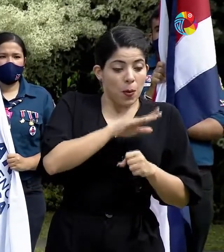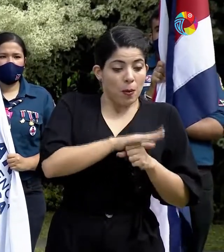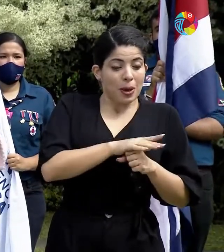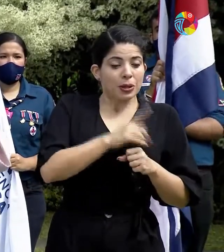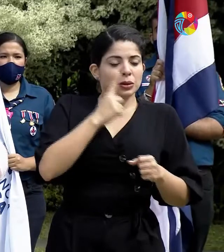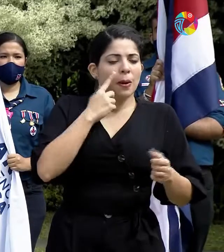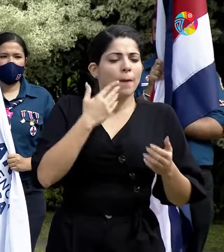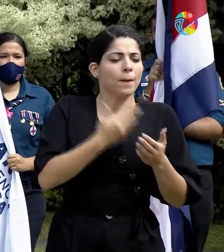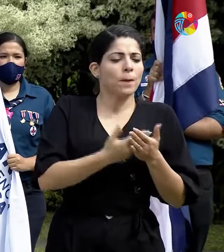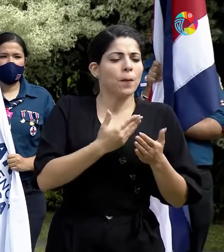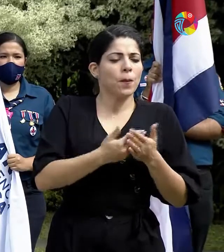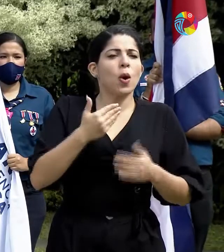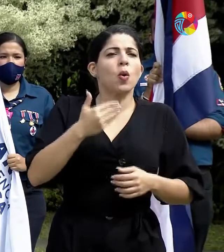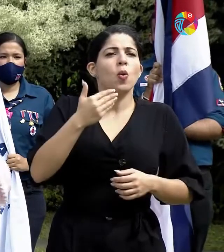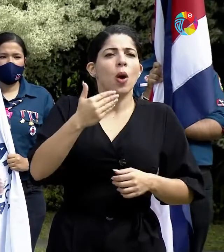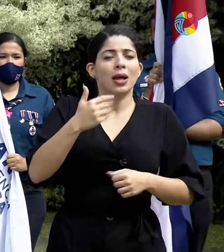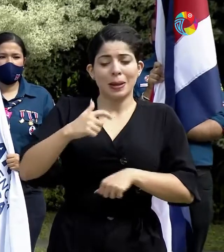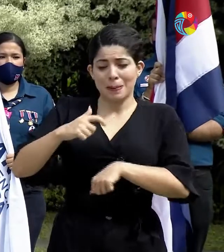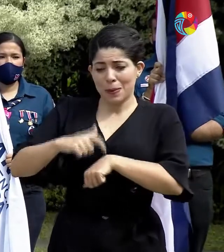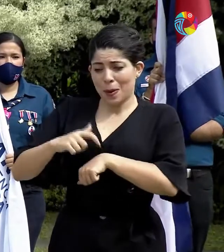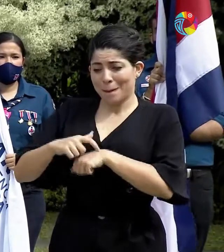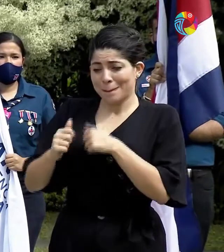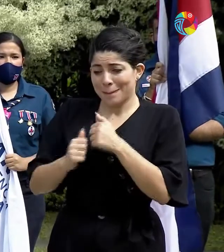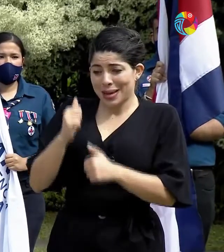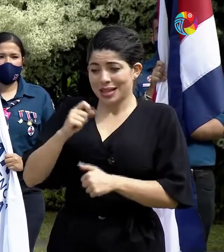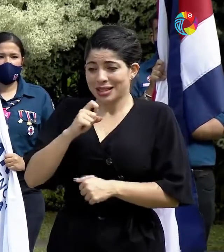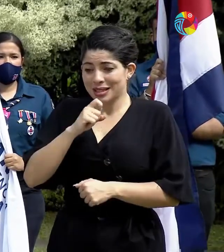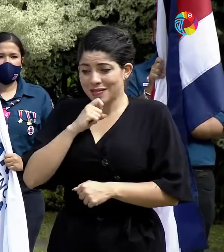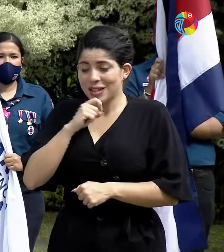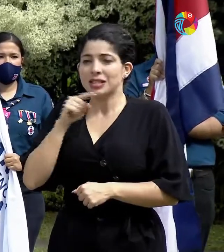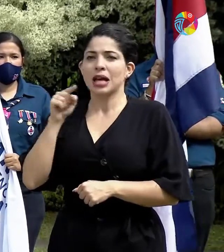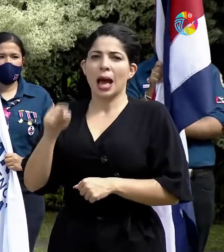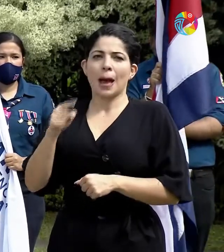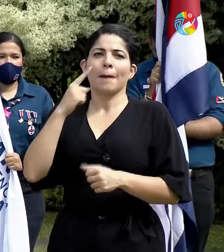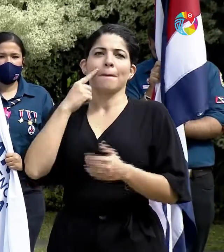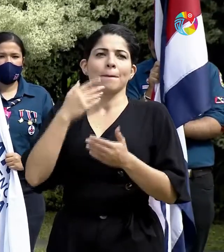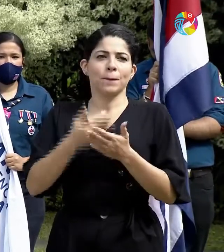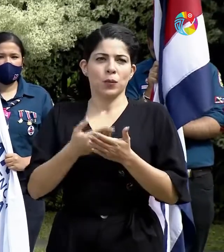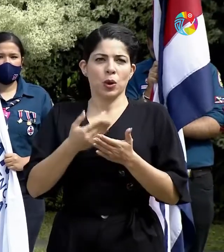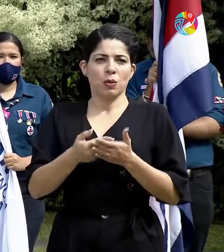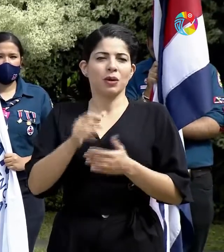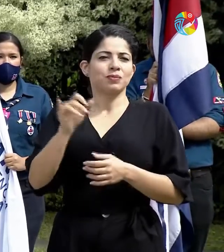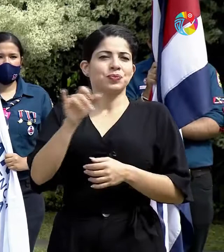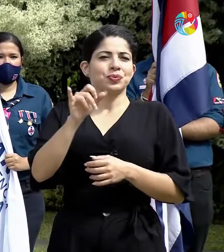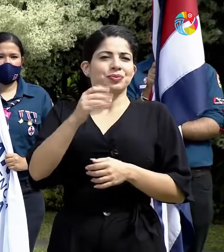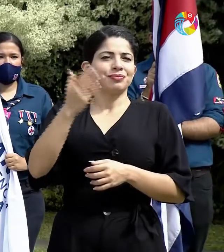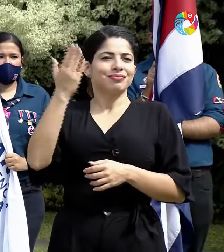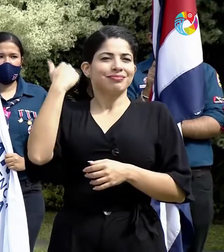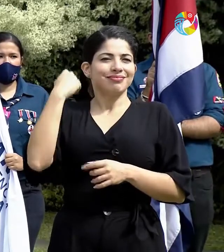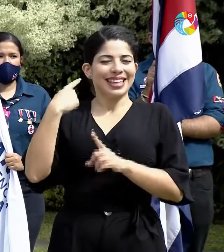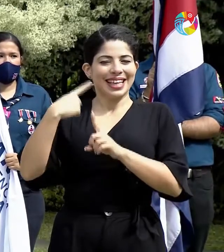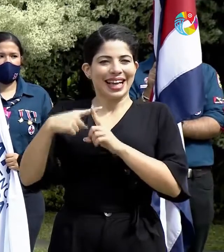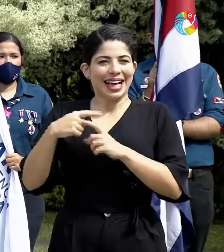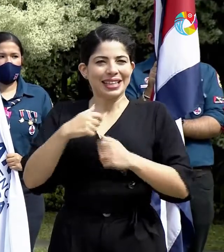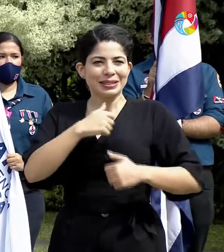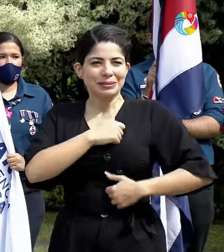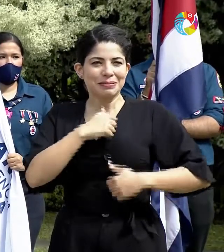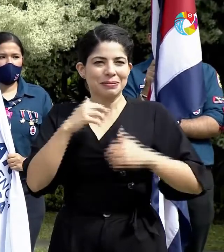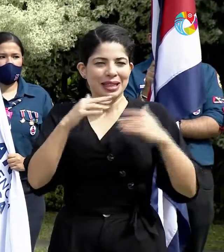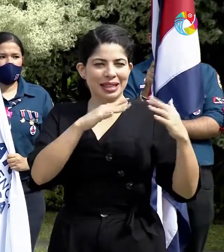juego en los momentos de mayor dificultad, como hicieron en su momento nuestros excombatientes, por